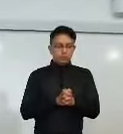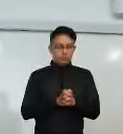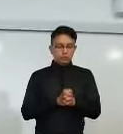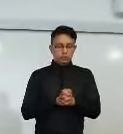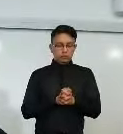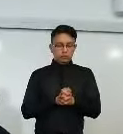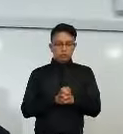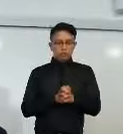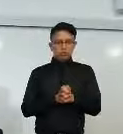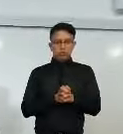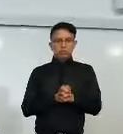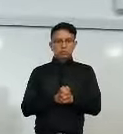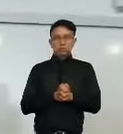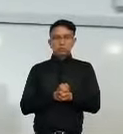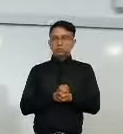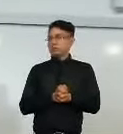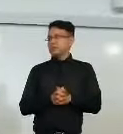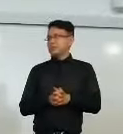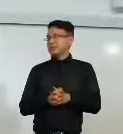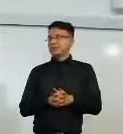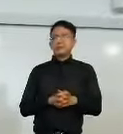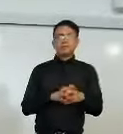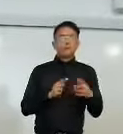Bueno, quedan solo 5 preguntas.